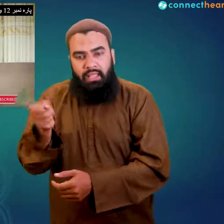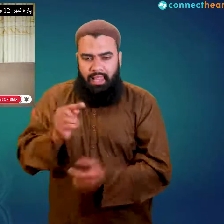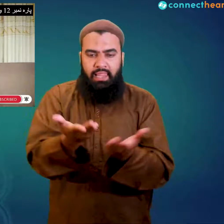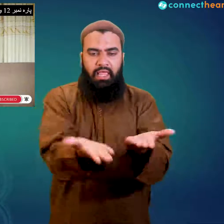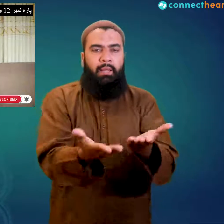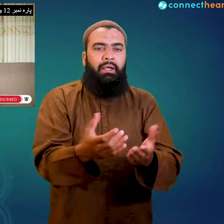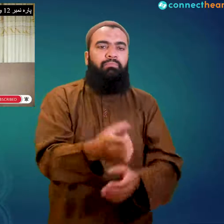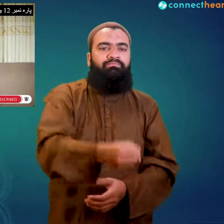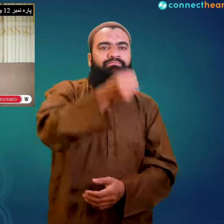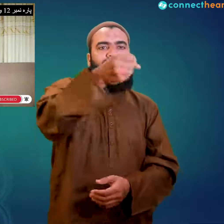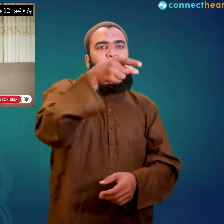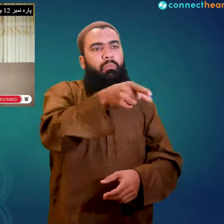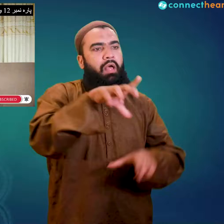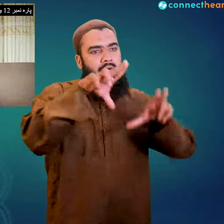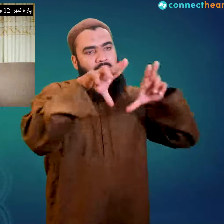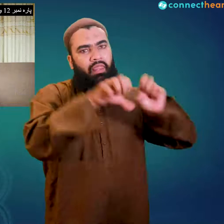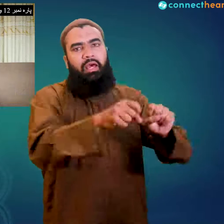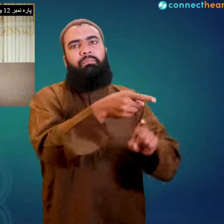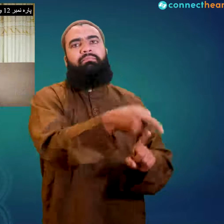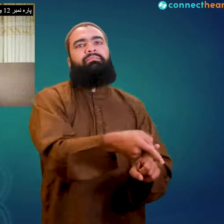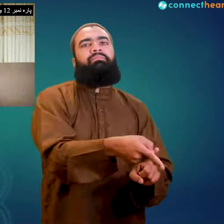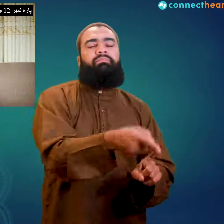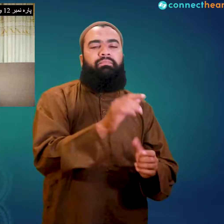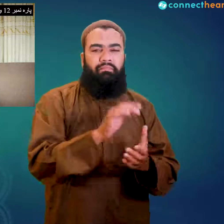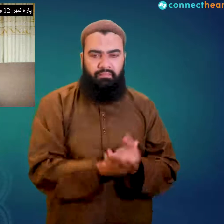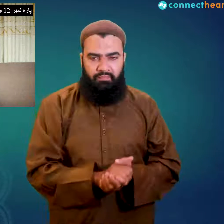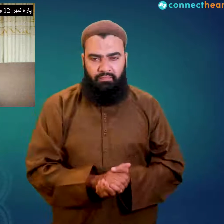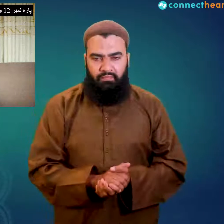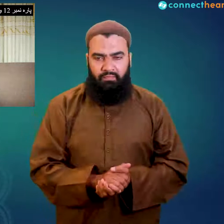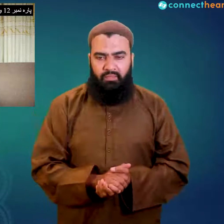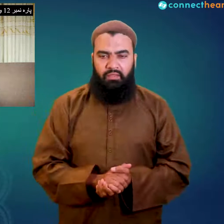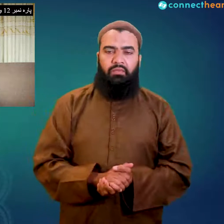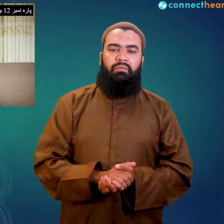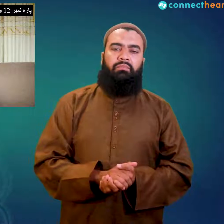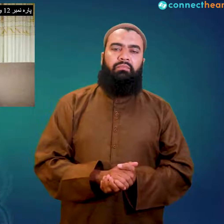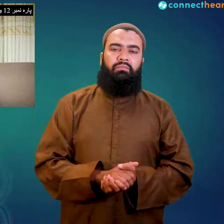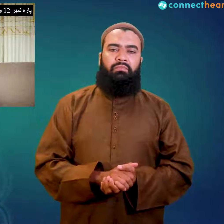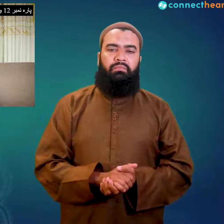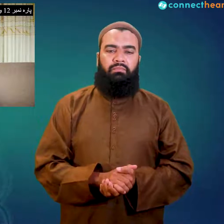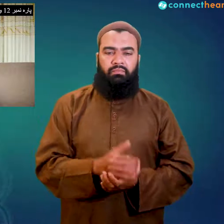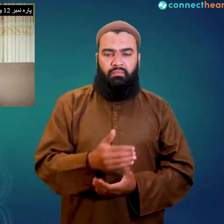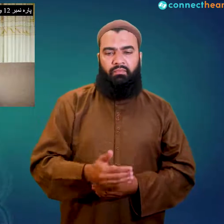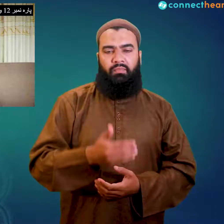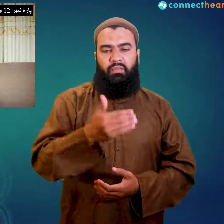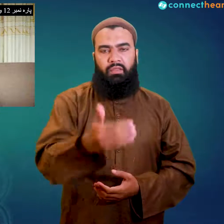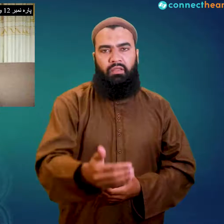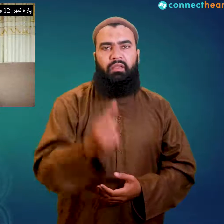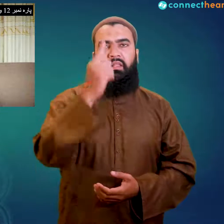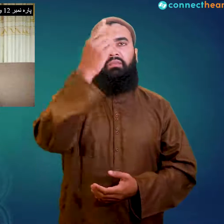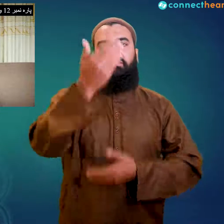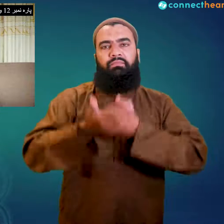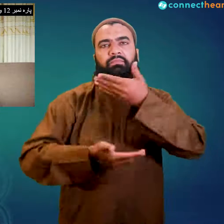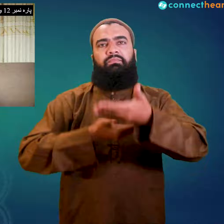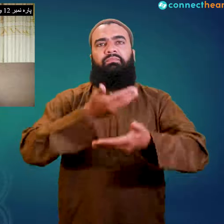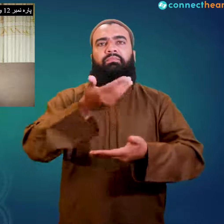نمبر 120، وَكُلًّا نَقُصُّ عَلَيْكَ مِنْ أَنْبَاءِ الرُّسُلِ مَا نُثَبِّتُ بِهِ